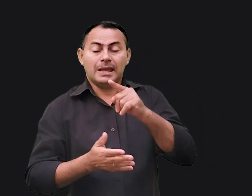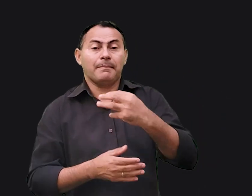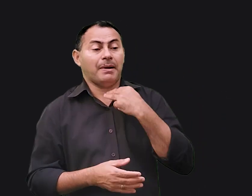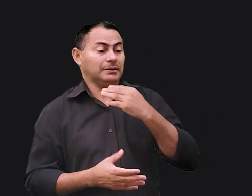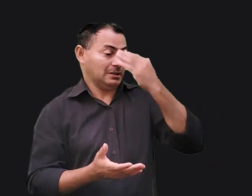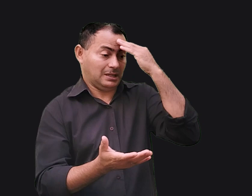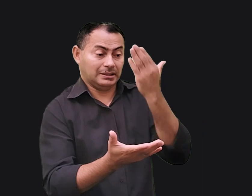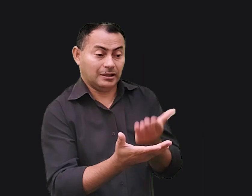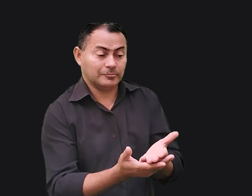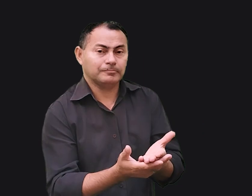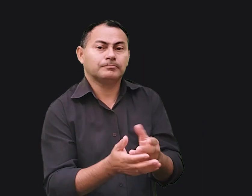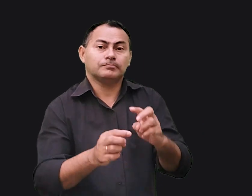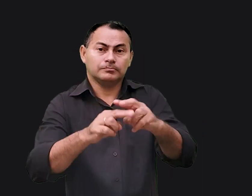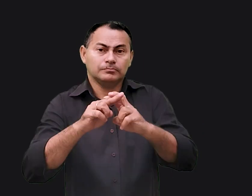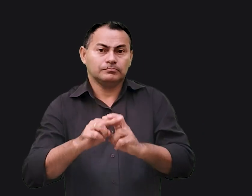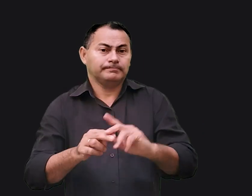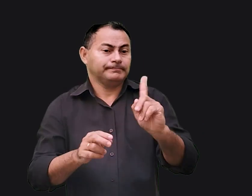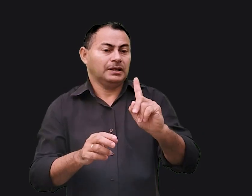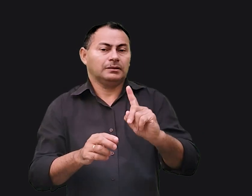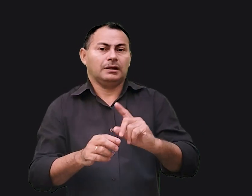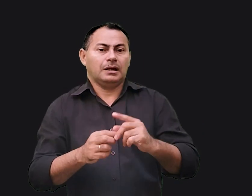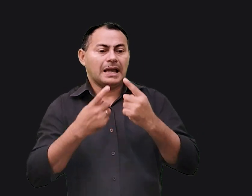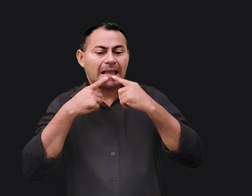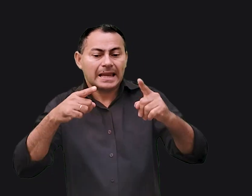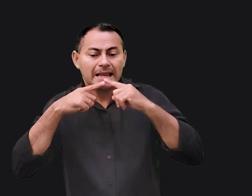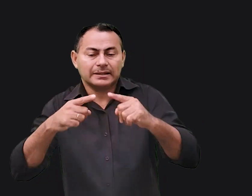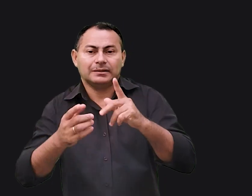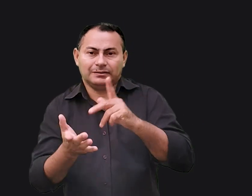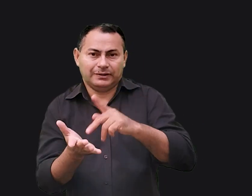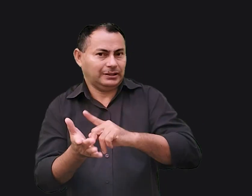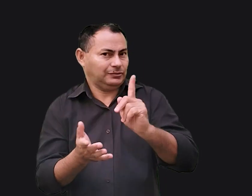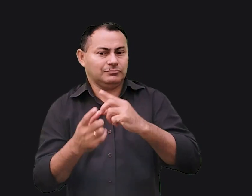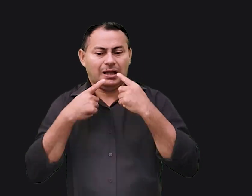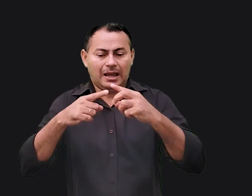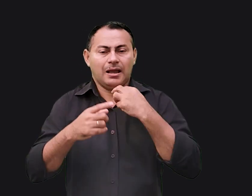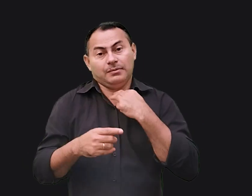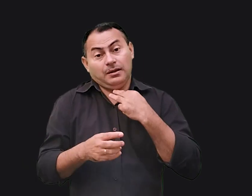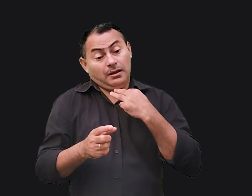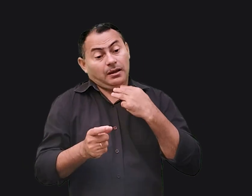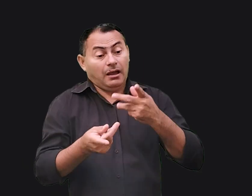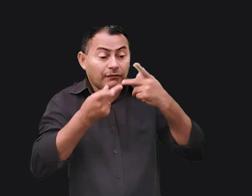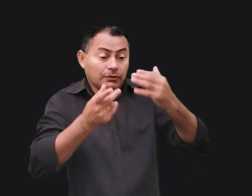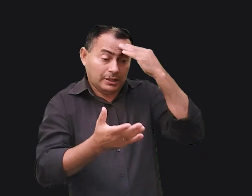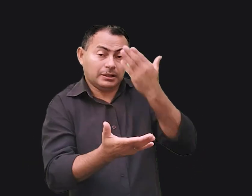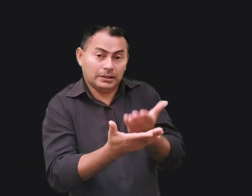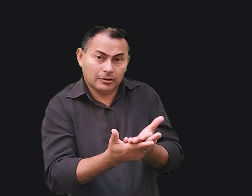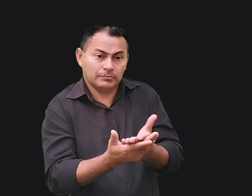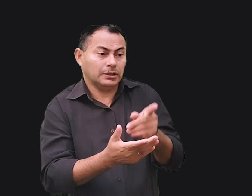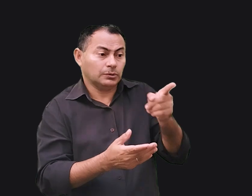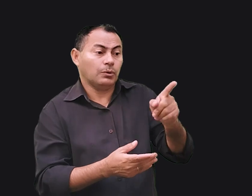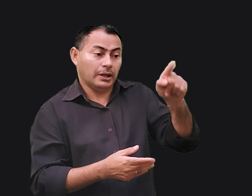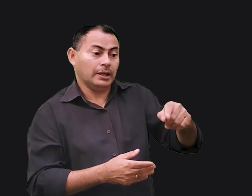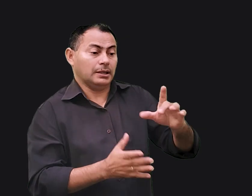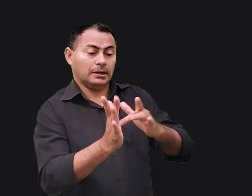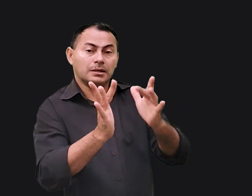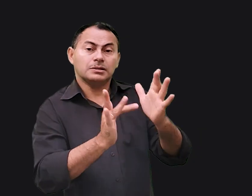ela acreditava. Por isso não dá para criticá-la, não é mesmo? Ela falou o que acreditava. Tu és o